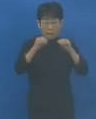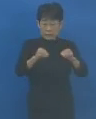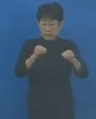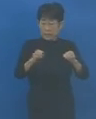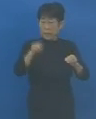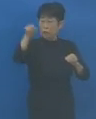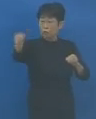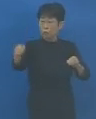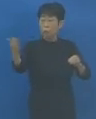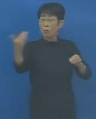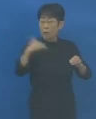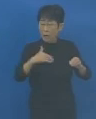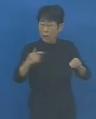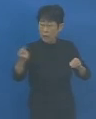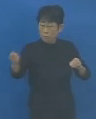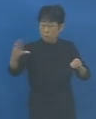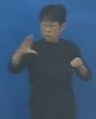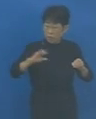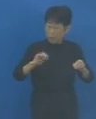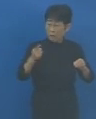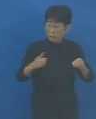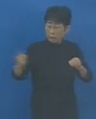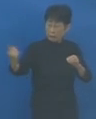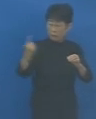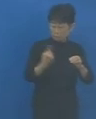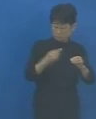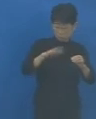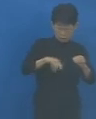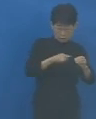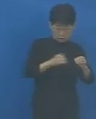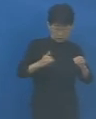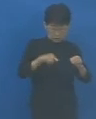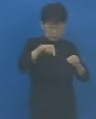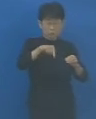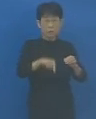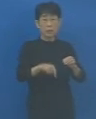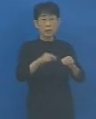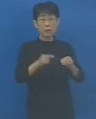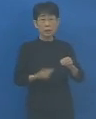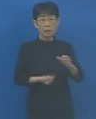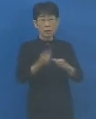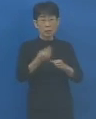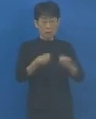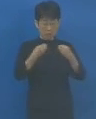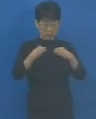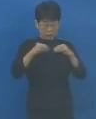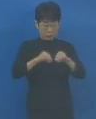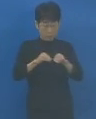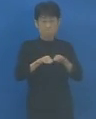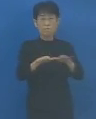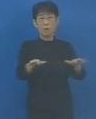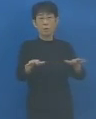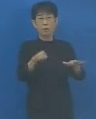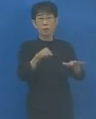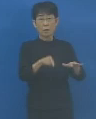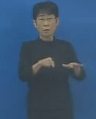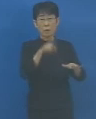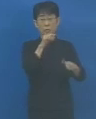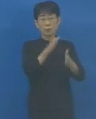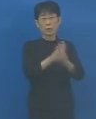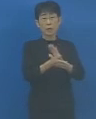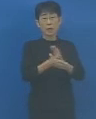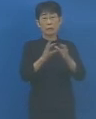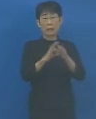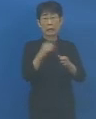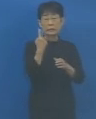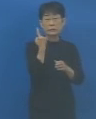から流入してくると。でこれがダブルで今鳥取県に入ってきている関係で昨日